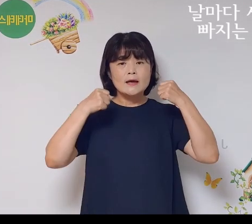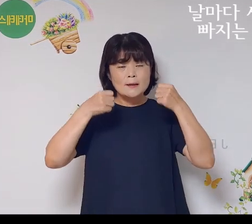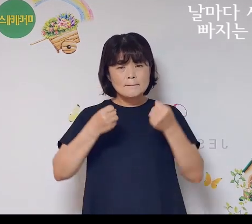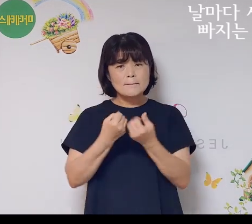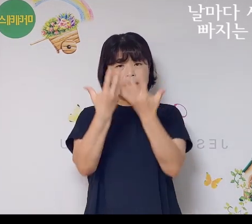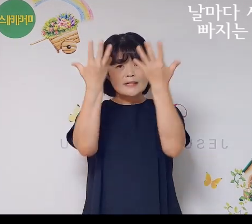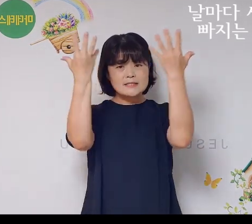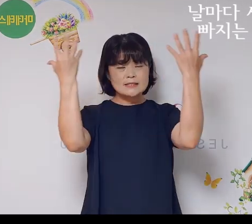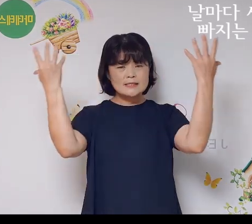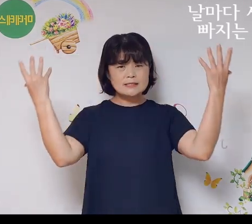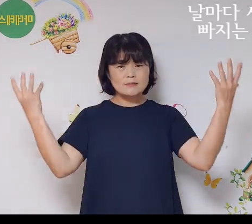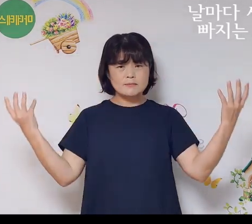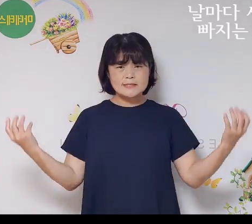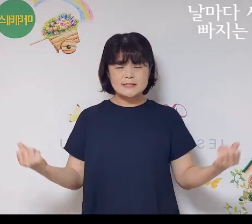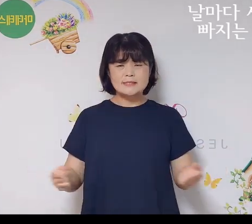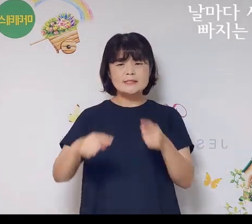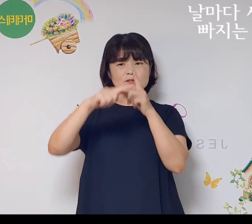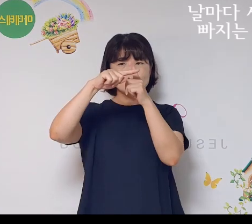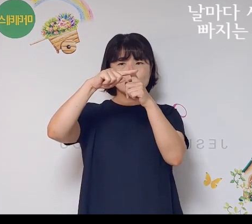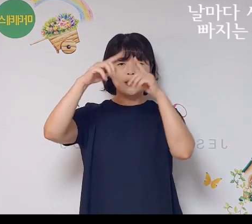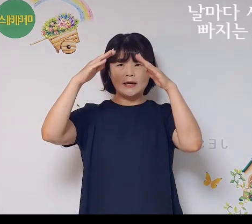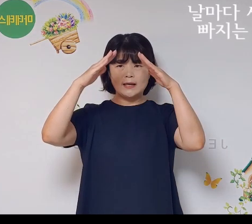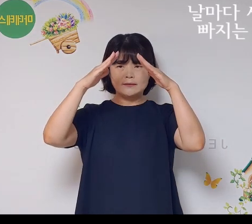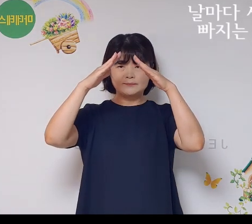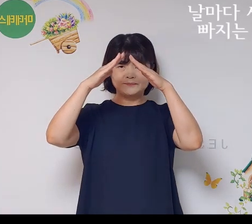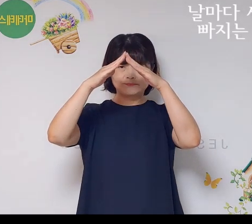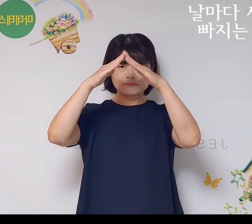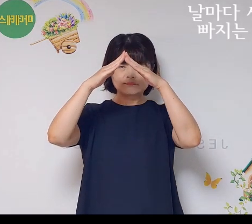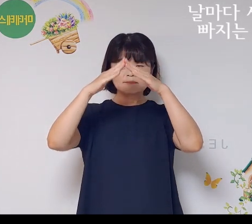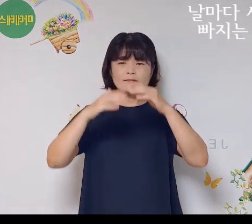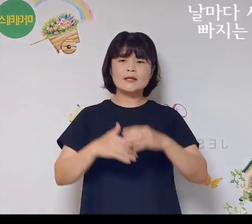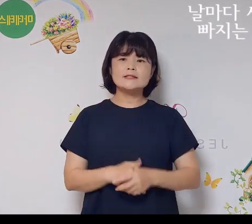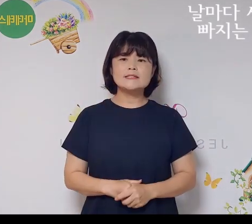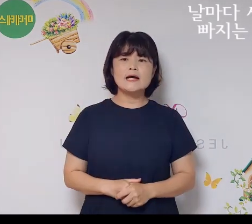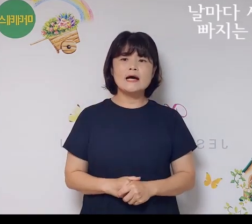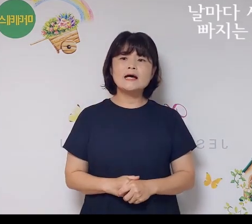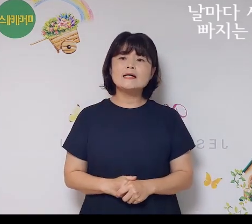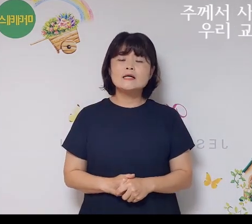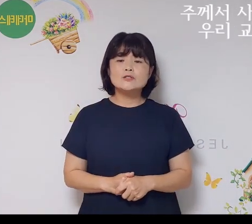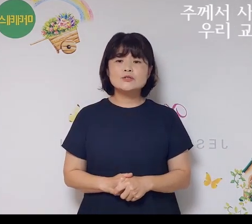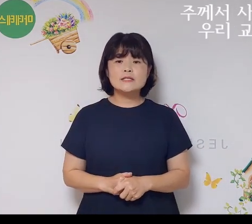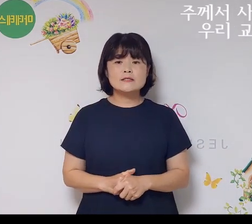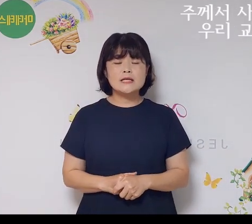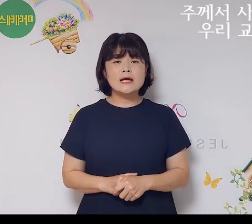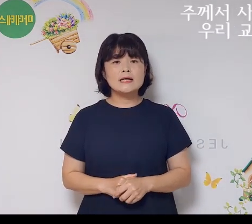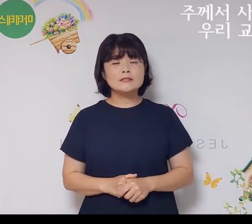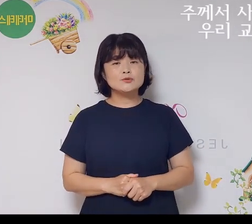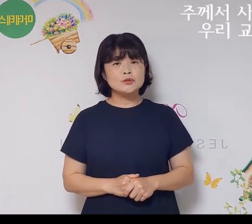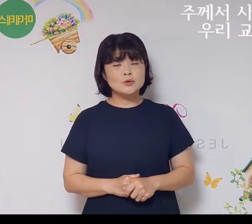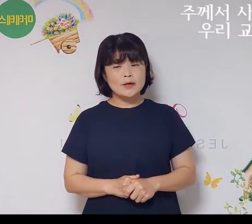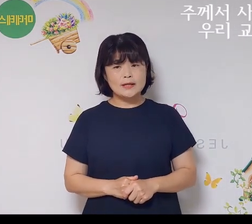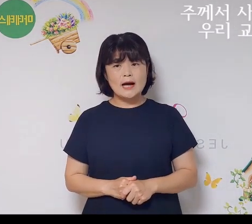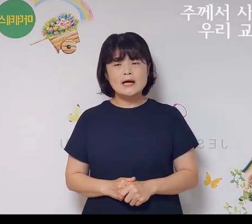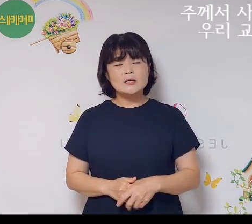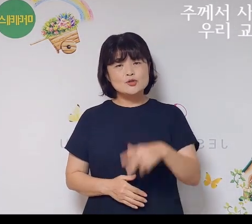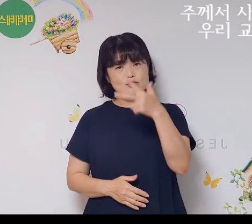사랑에 빠지는 넘치는 교회. 자, 자, 주께서 사랑하는 우리 교회가